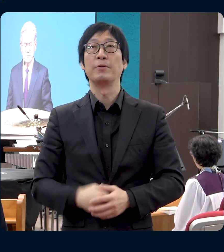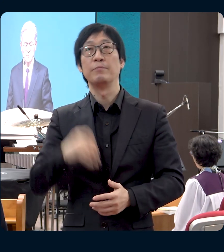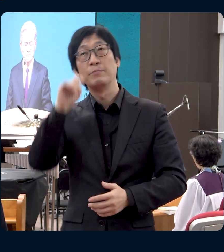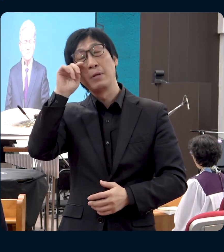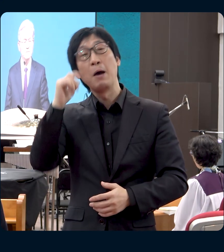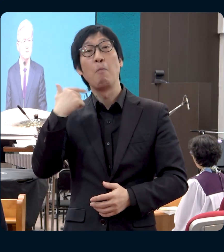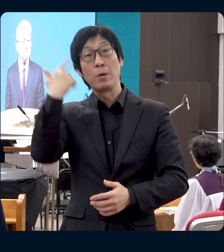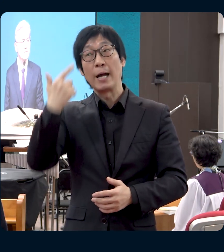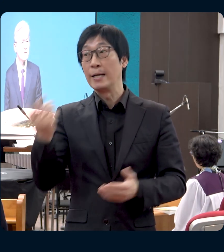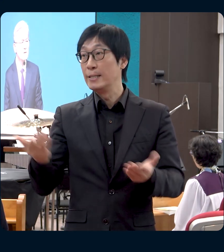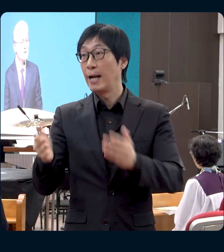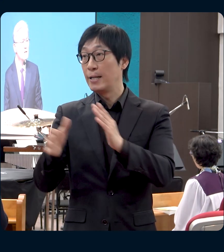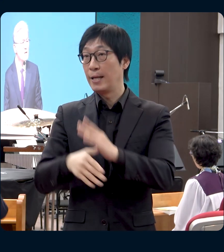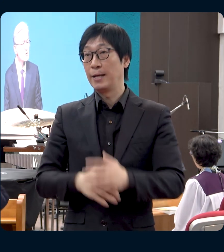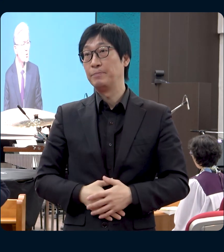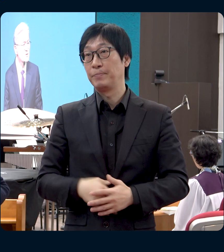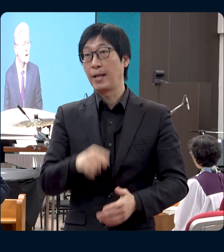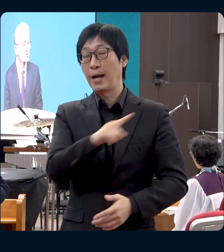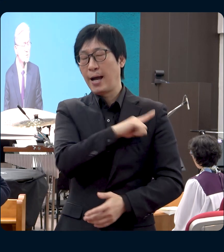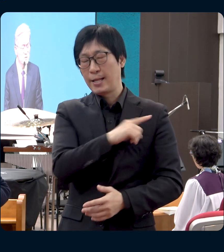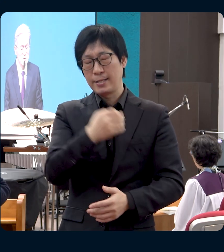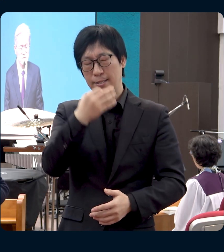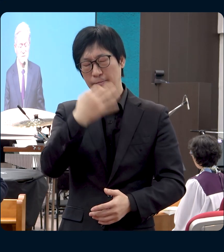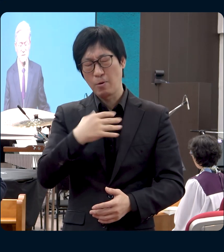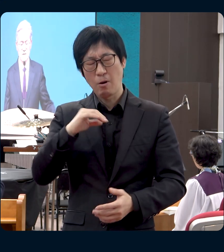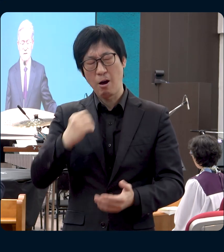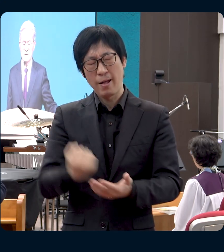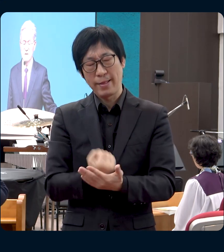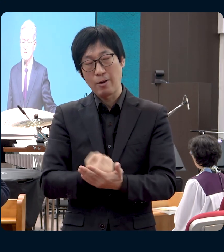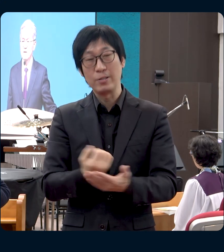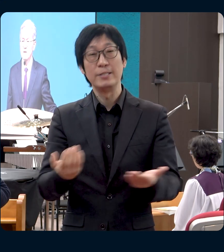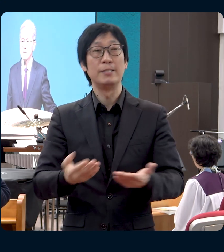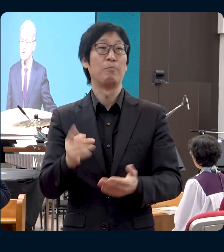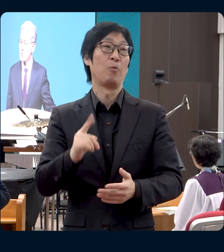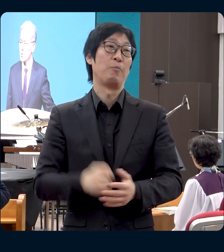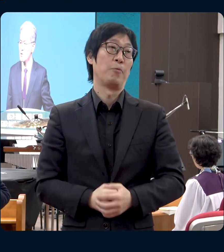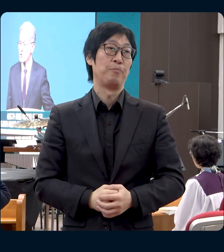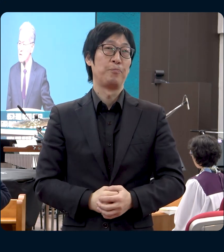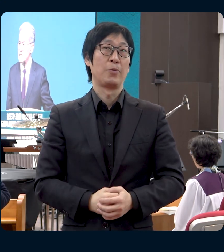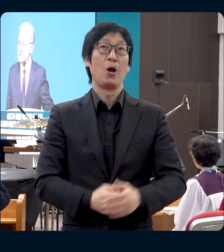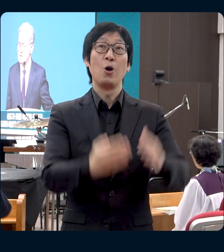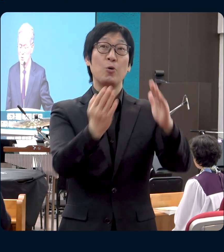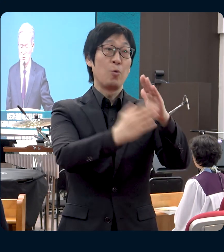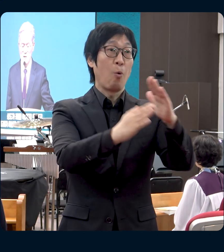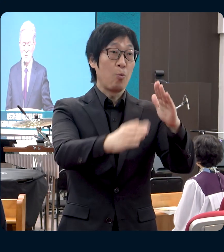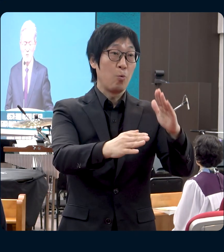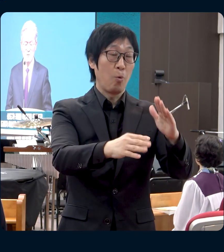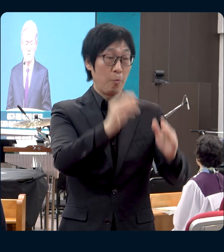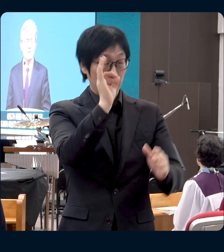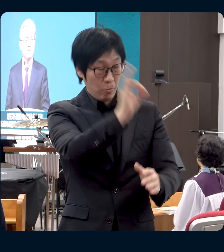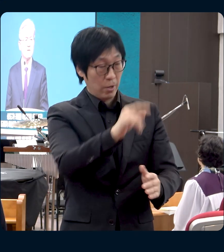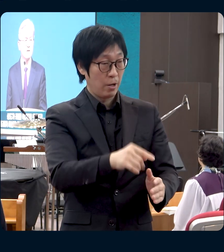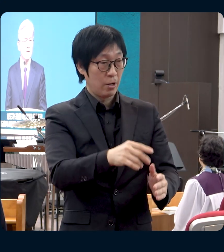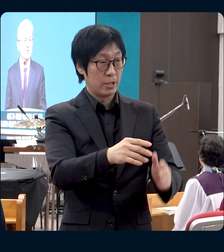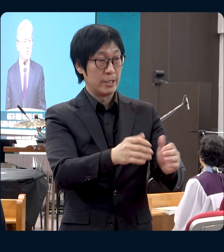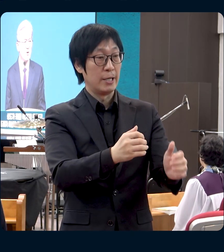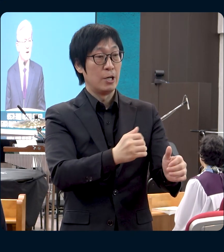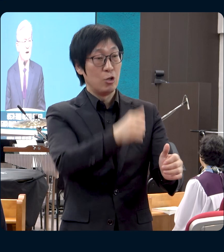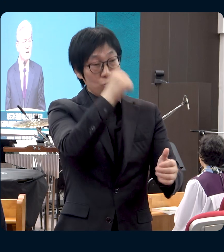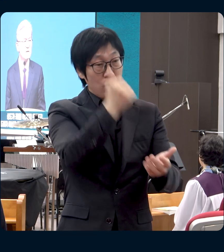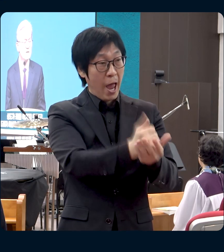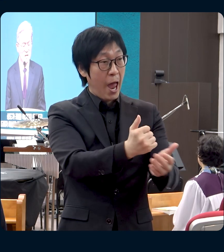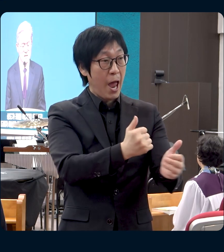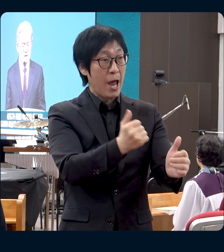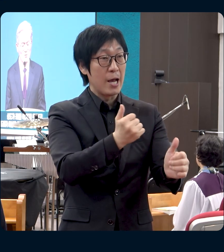목회하면서 제가 제일 속상하고 힘든 것은 성도가 죄를 이기지 못하고 그래서